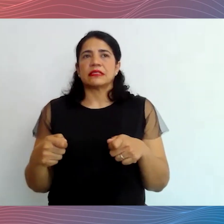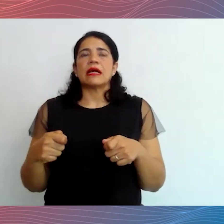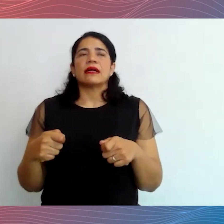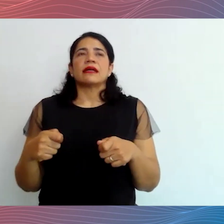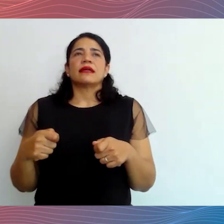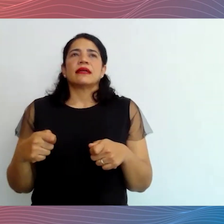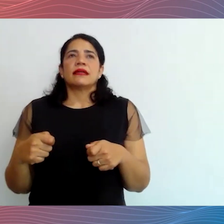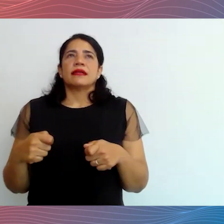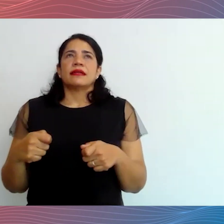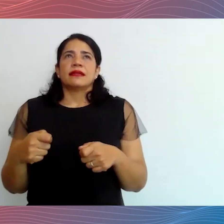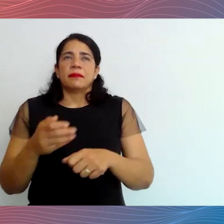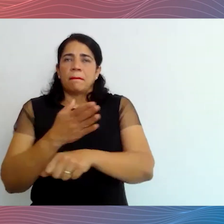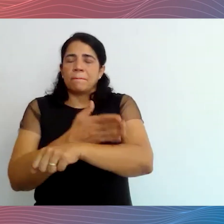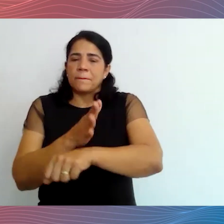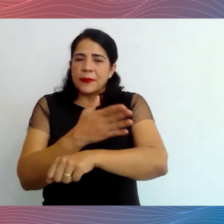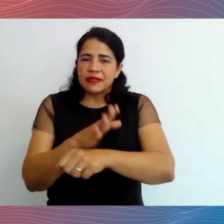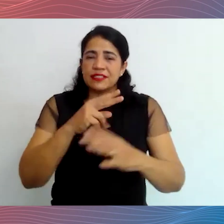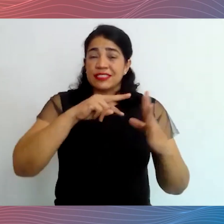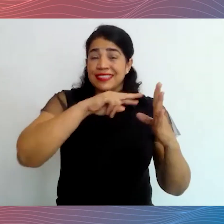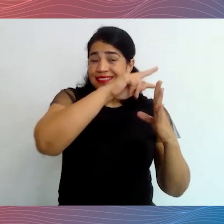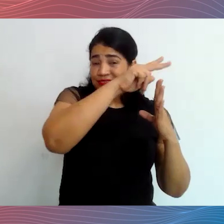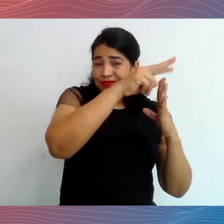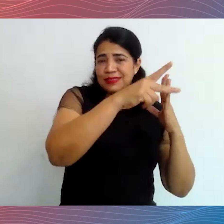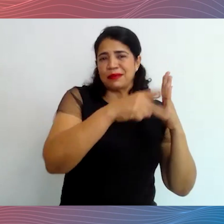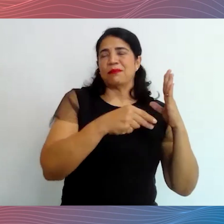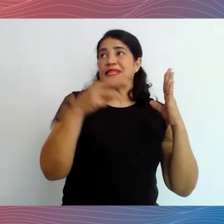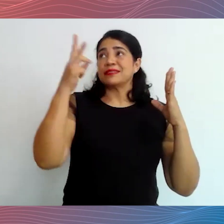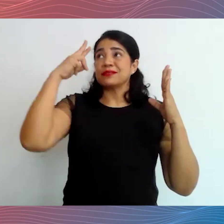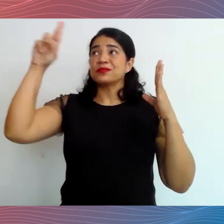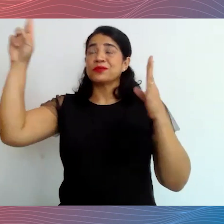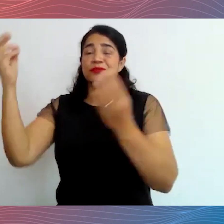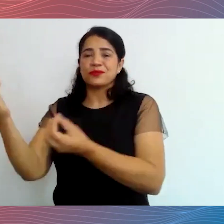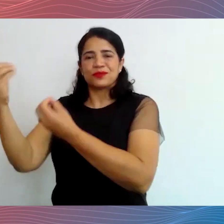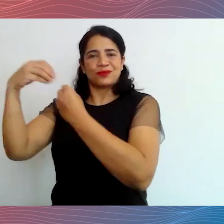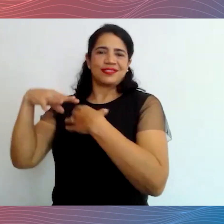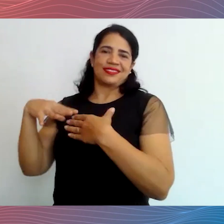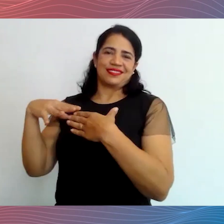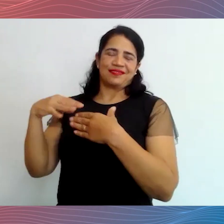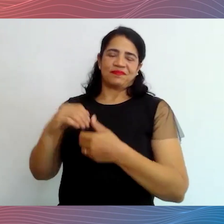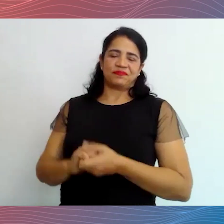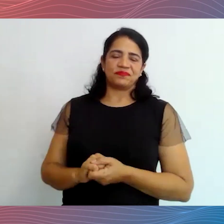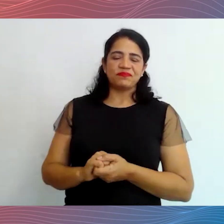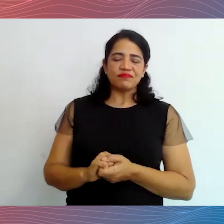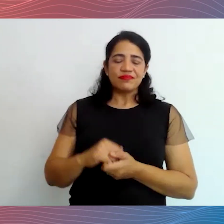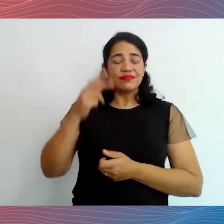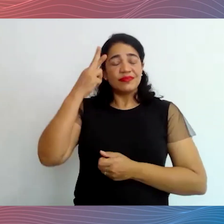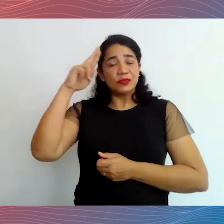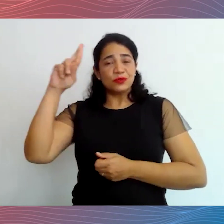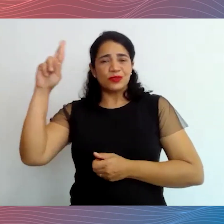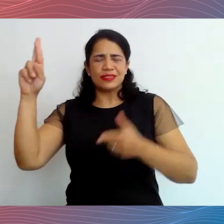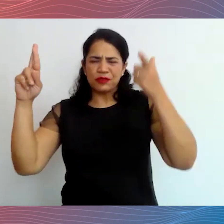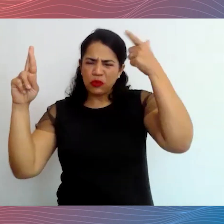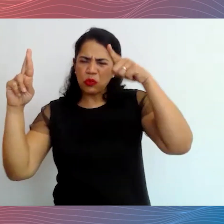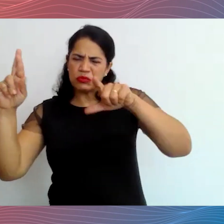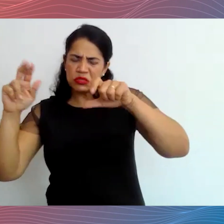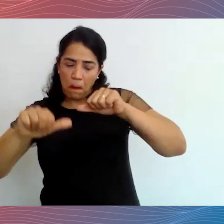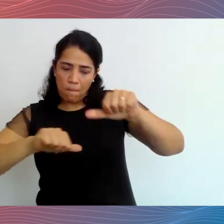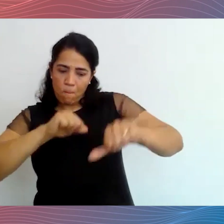não é? Graças a Deus o Senhor também deu uma virada, está começando a dar uma grande virada no interior de São Paulo, né, Rimilton?